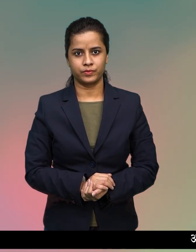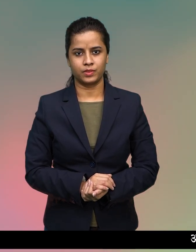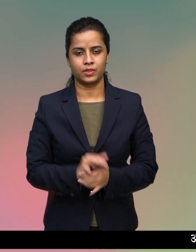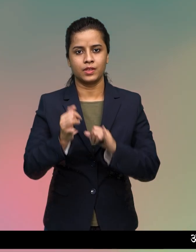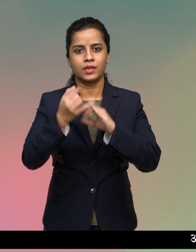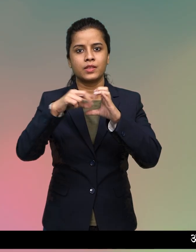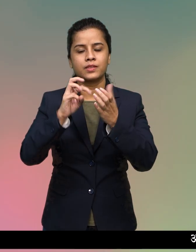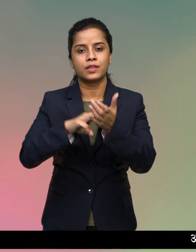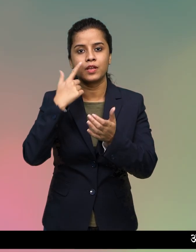अर्धचंद्राकृती झडपा